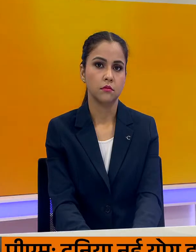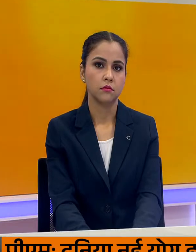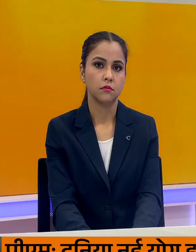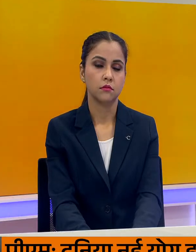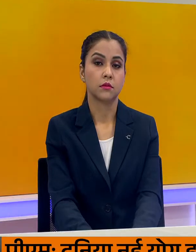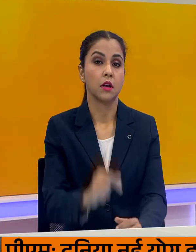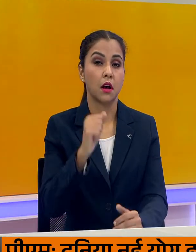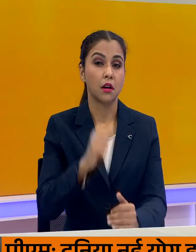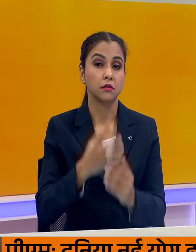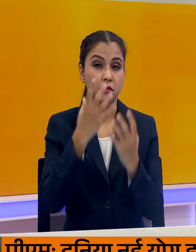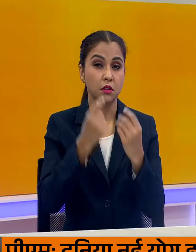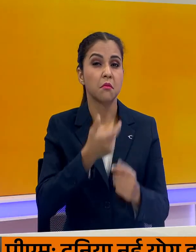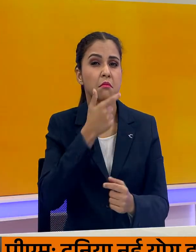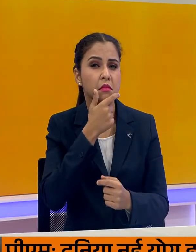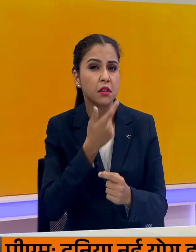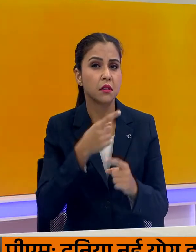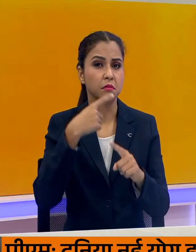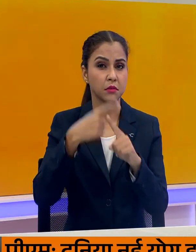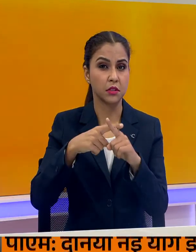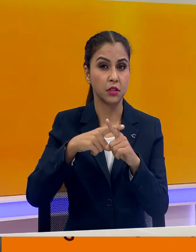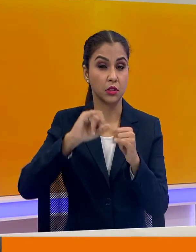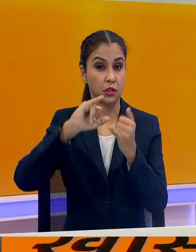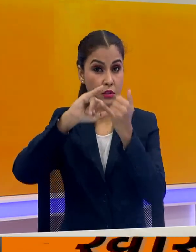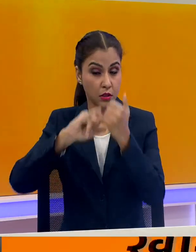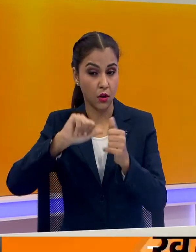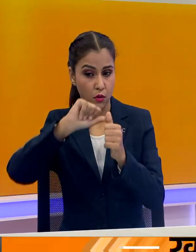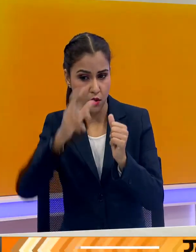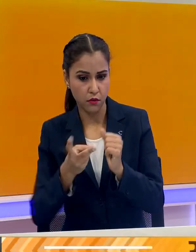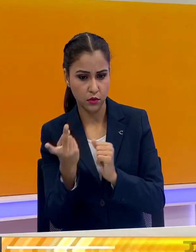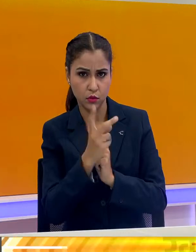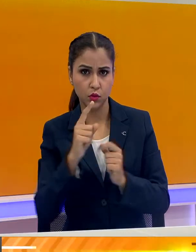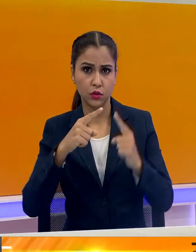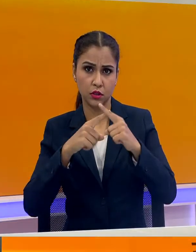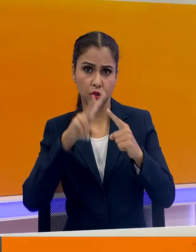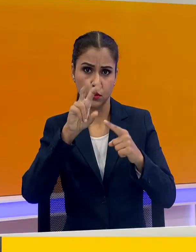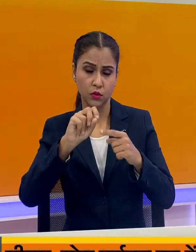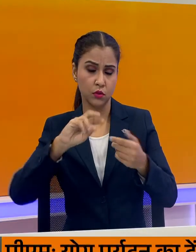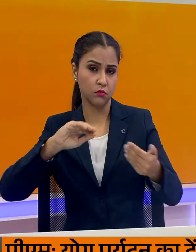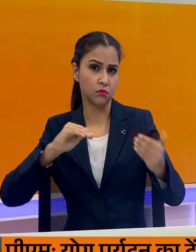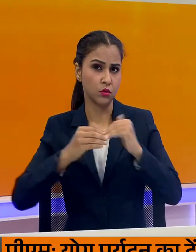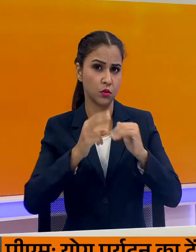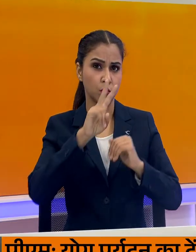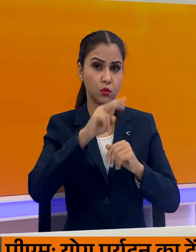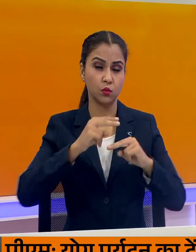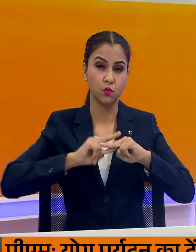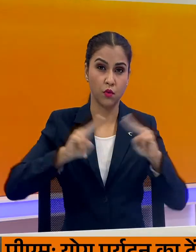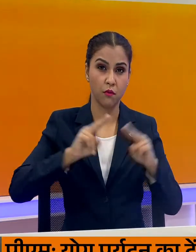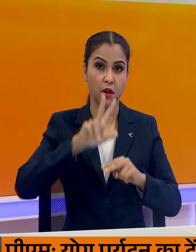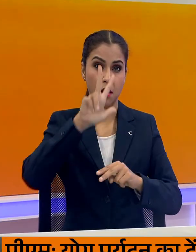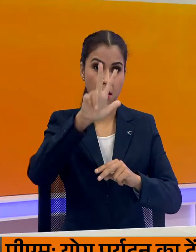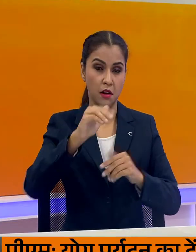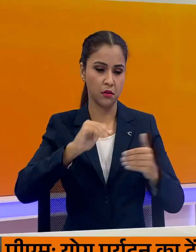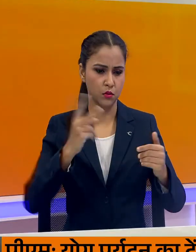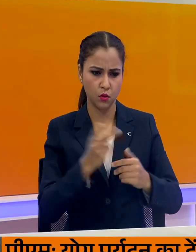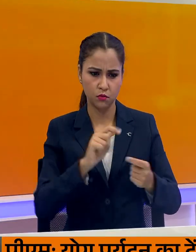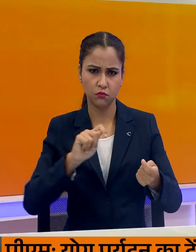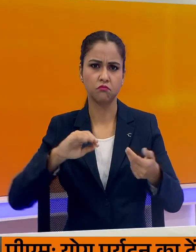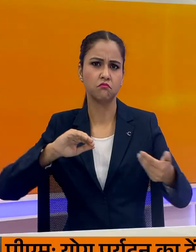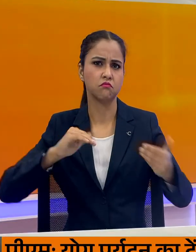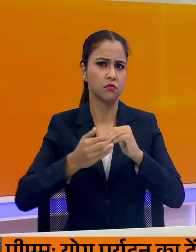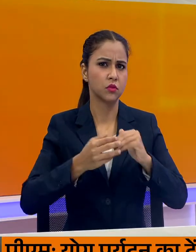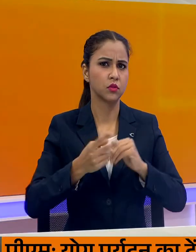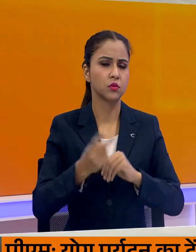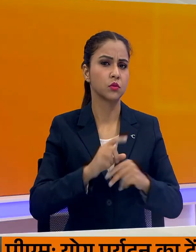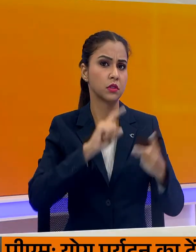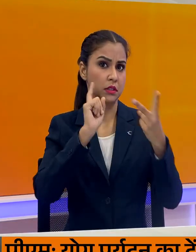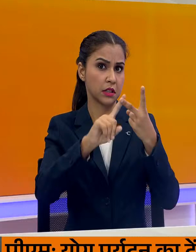और आज शाम इंग्लैंड और दक्षिण अफ्रीका की टीम T20 सुपर 8 में आमने सामने होंगी। सुपर 8 में दोनों ही टीमों का ये